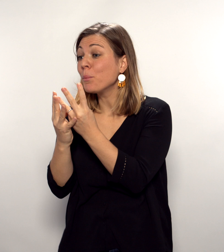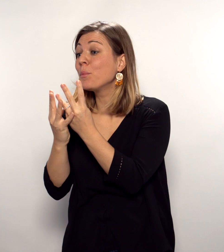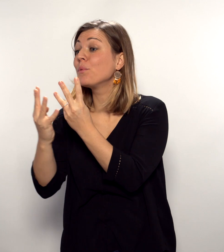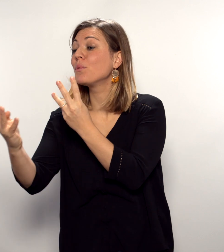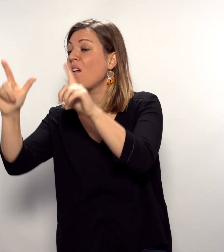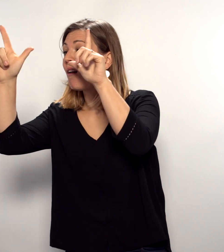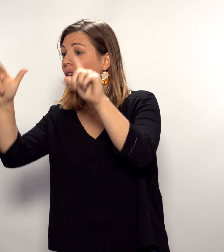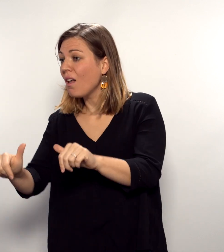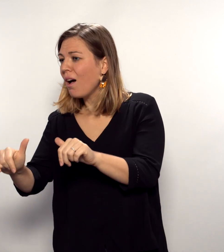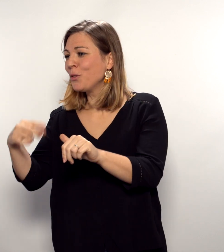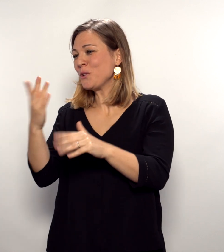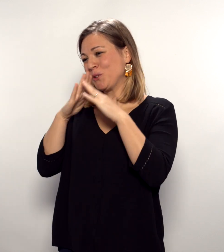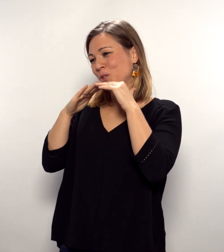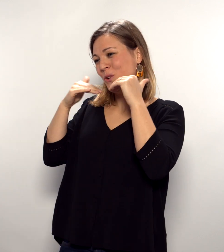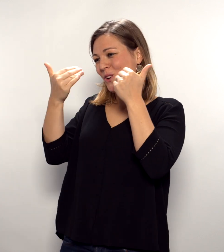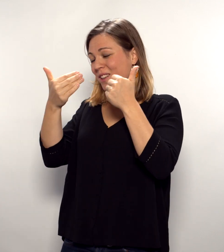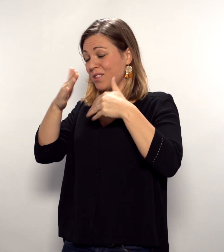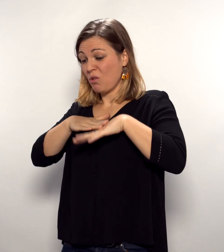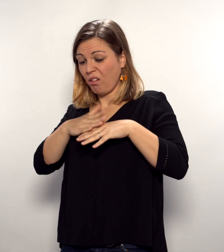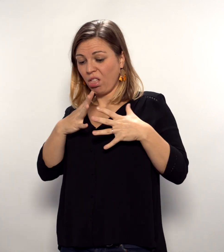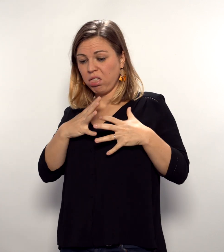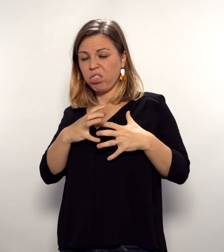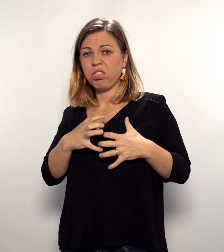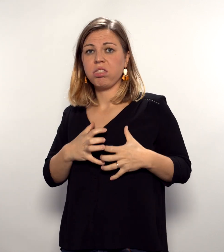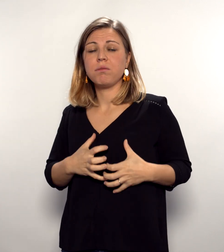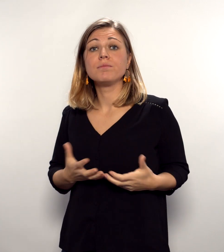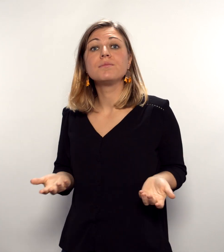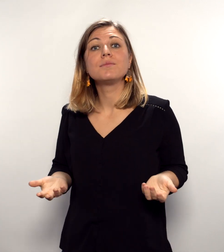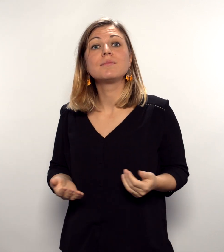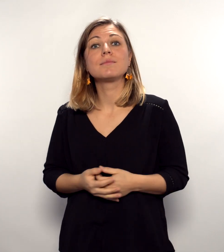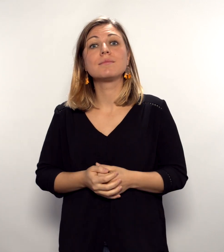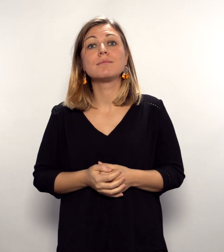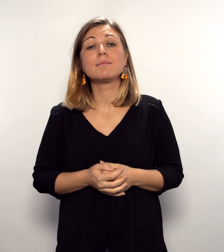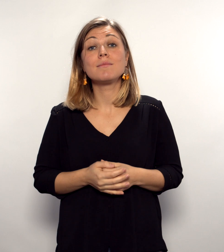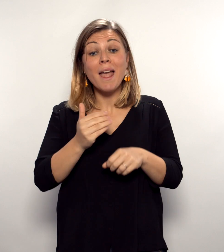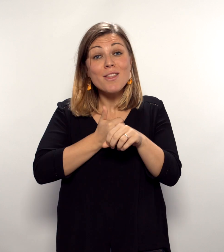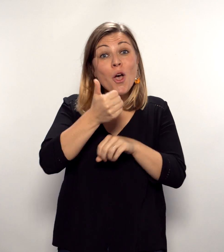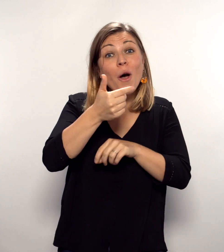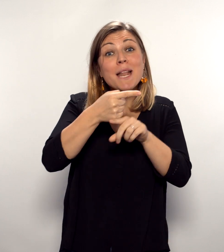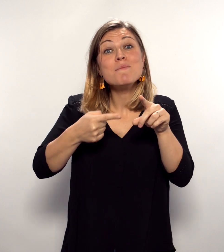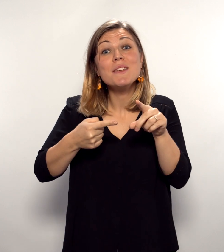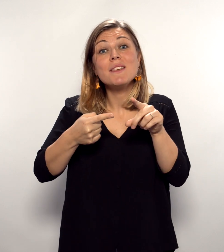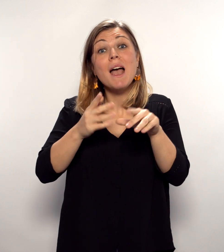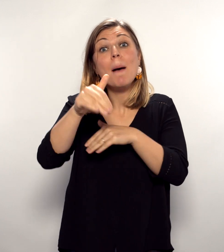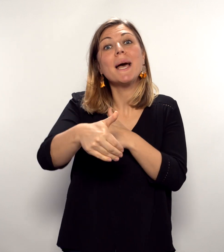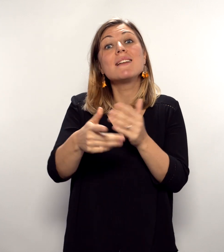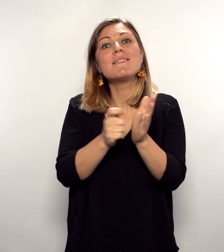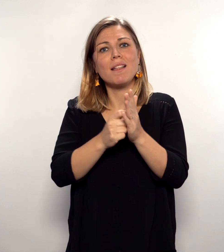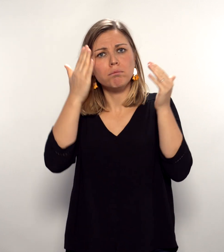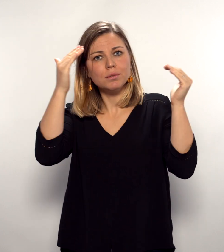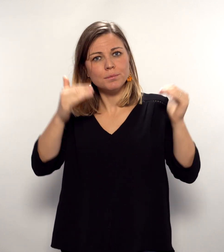j'avais toujours un grand sourire, mais à l'intérieur de moi, tout était mort. Un jour, 1 an et demi